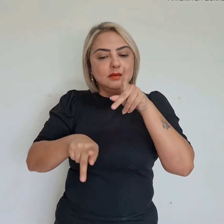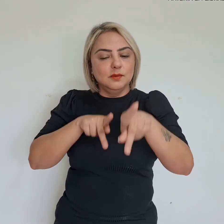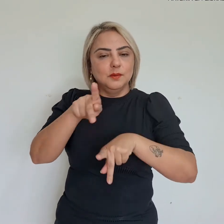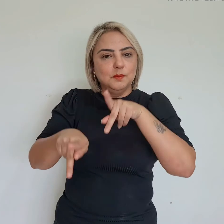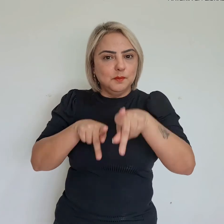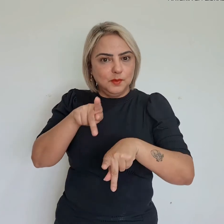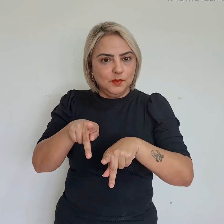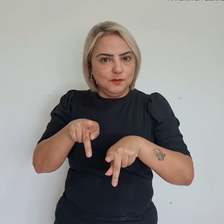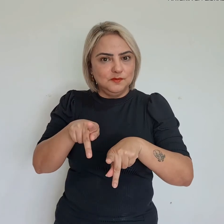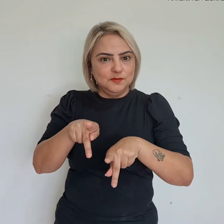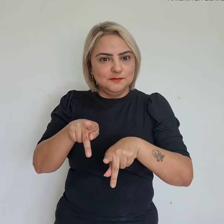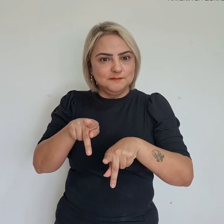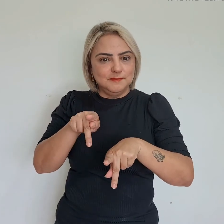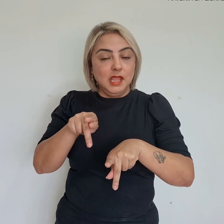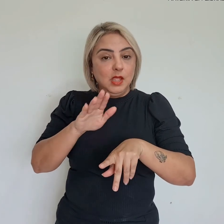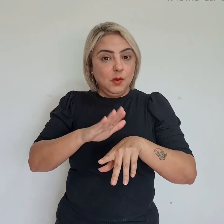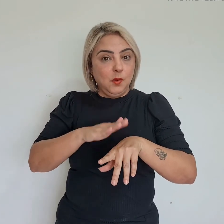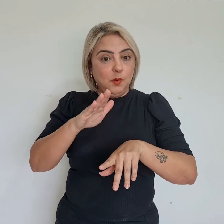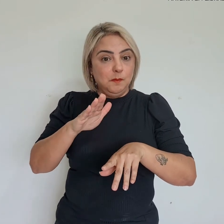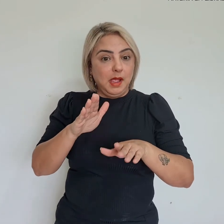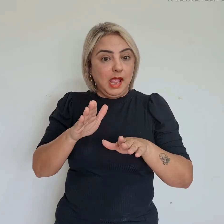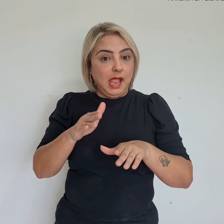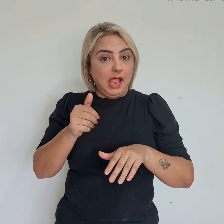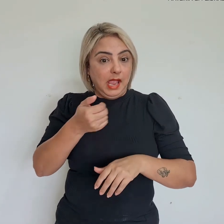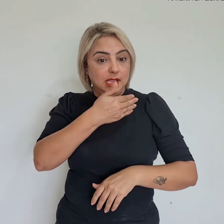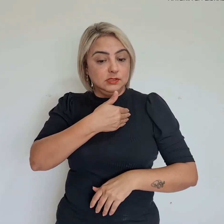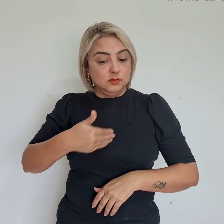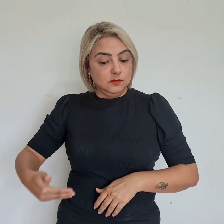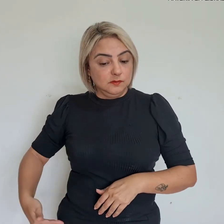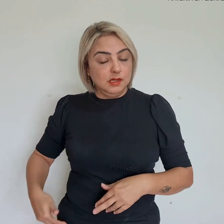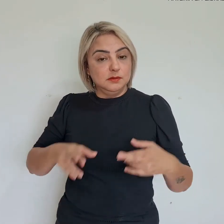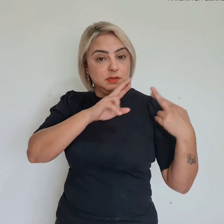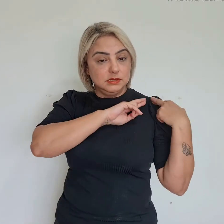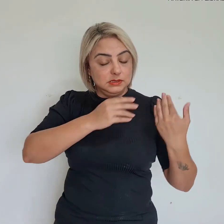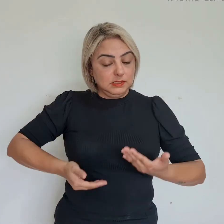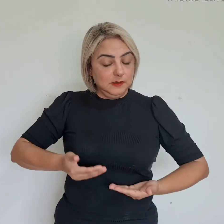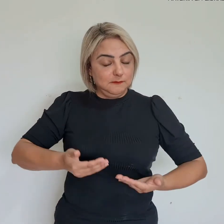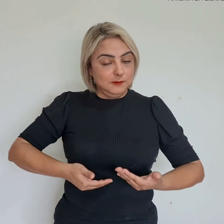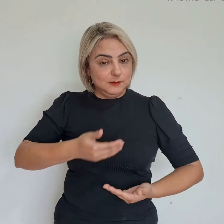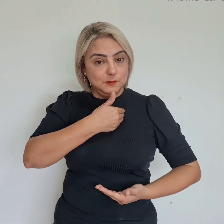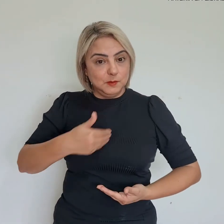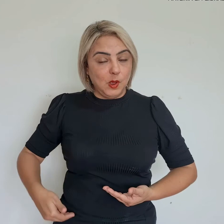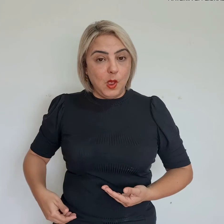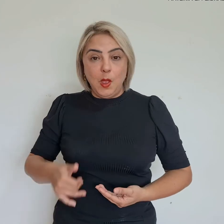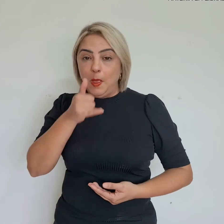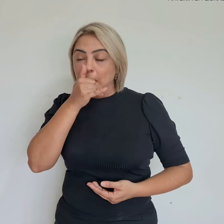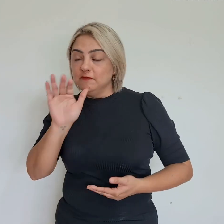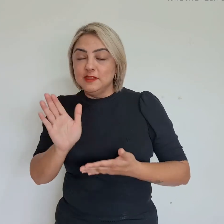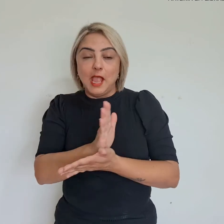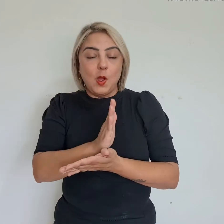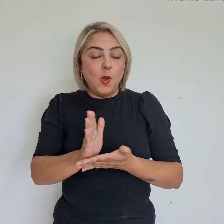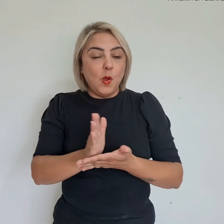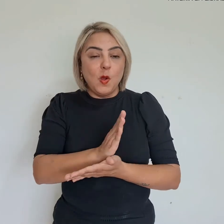população com mais Estado e mais serviço público, para evitar qualquer tipo de